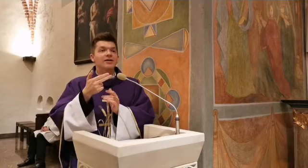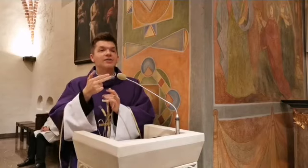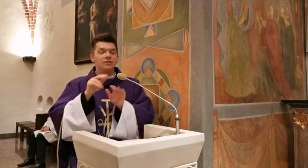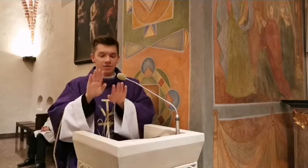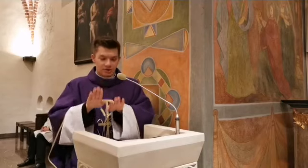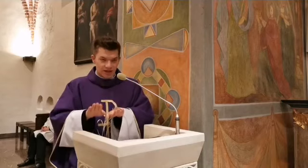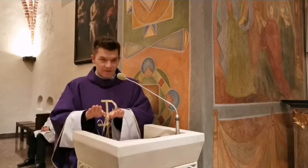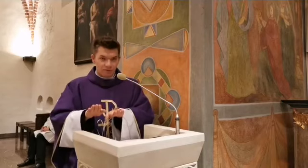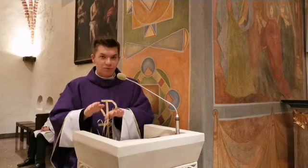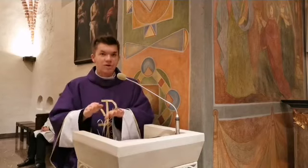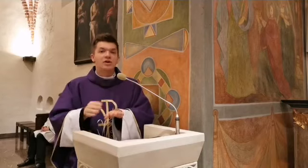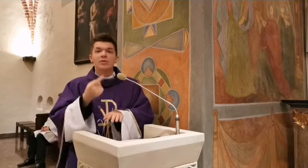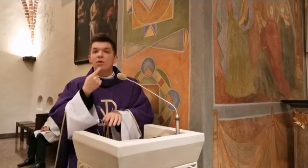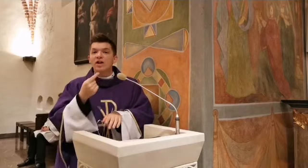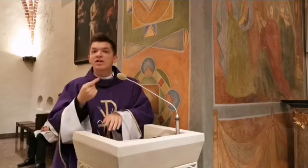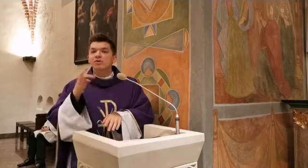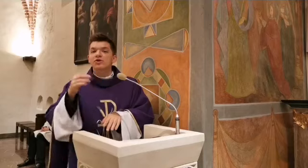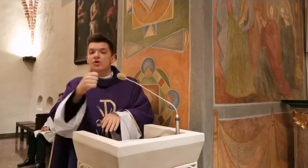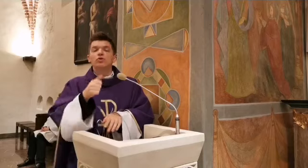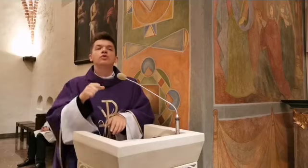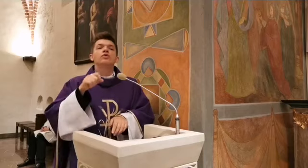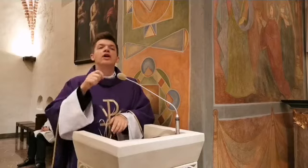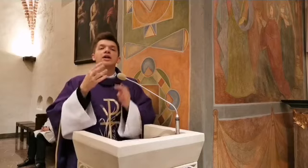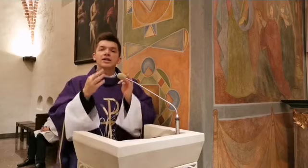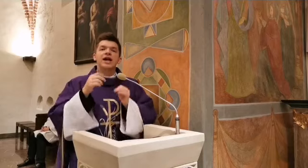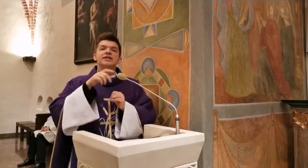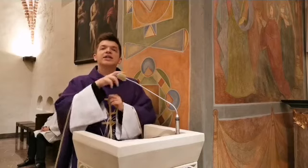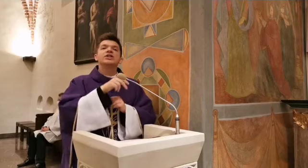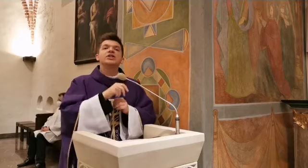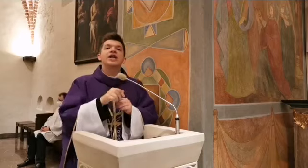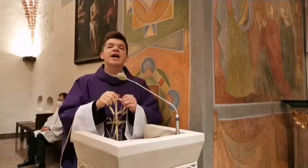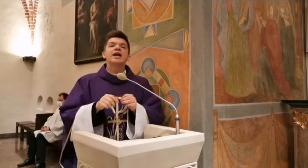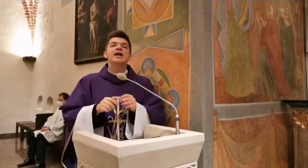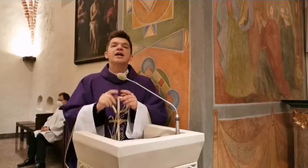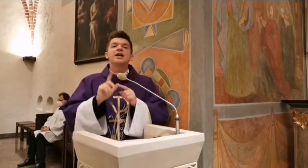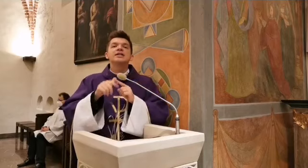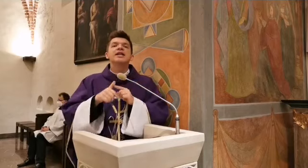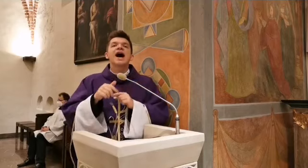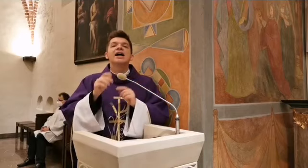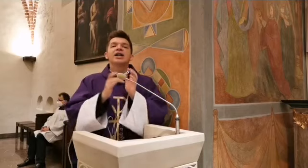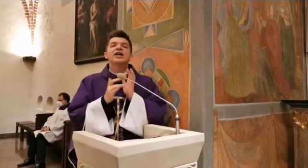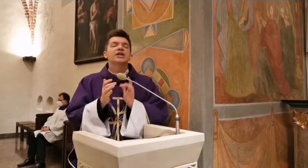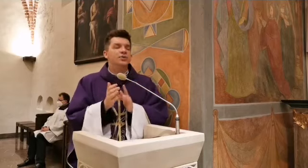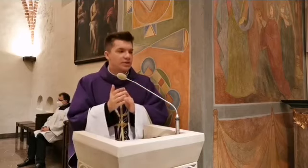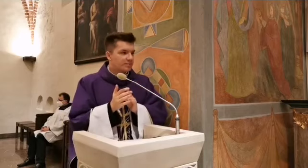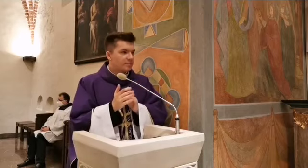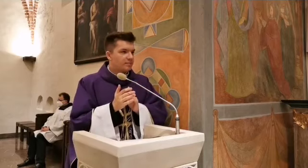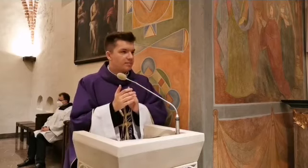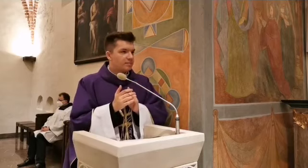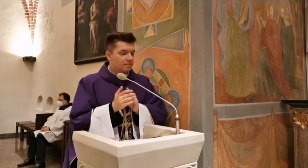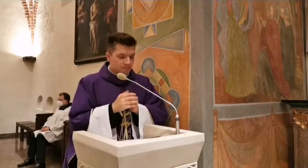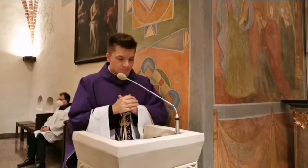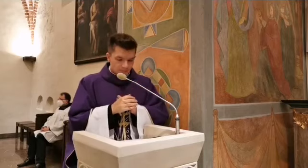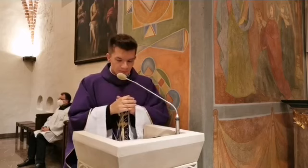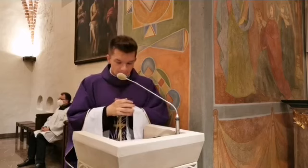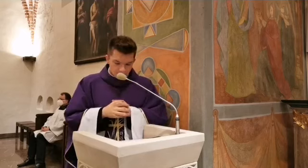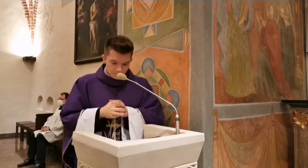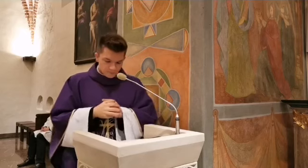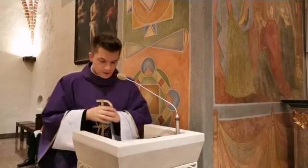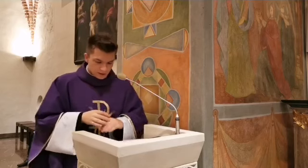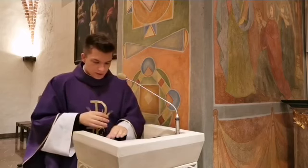Jan stawił, powiedział do swoich uczniów, teraz idźcie za Jezusem.